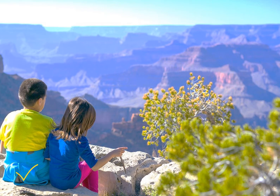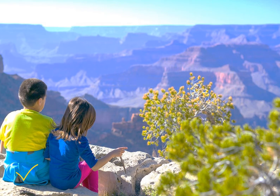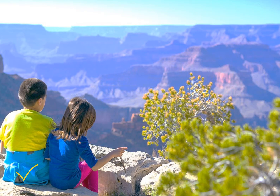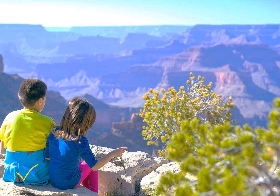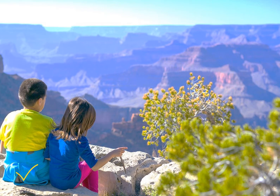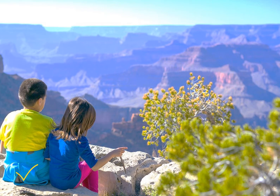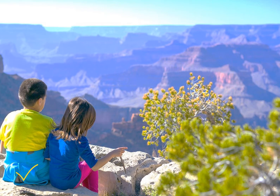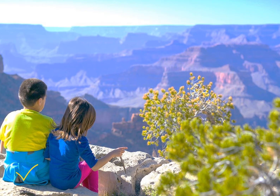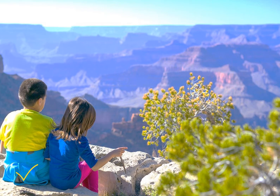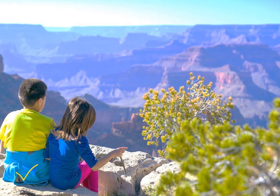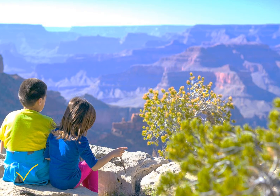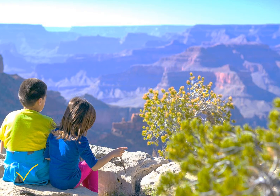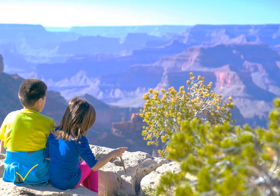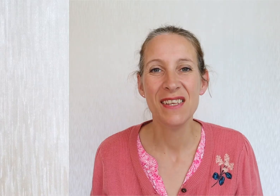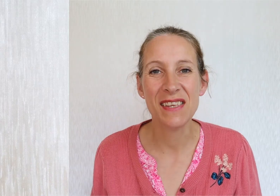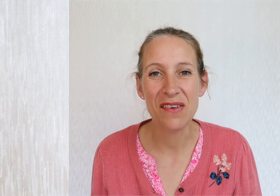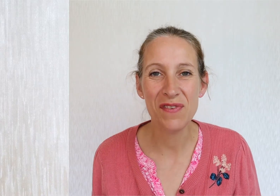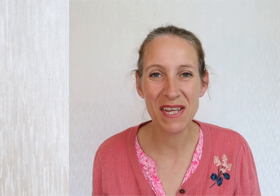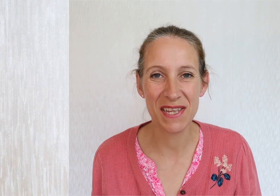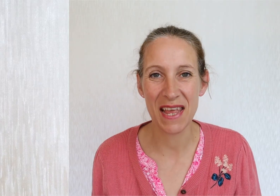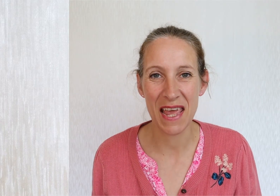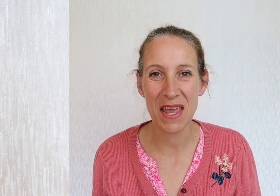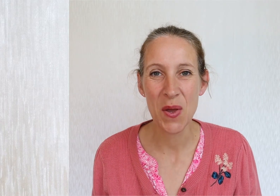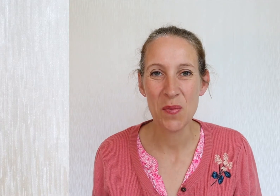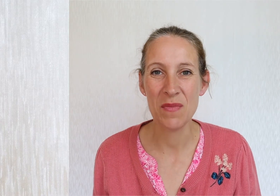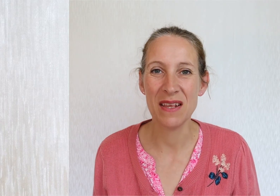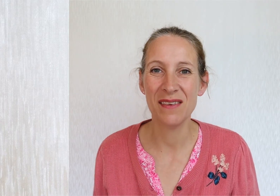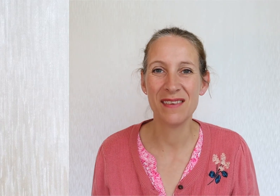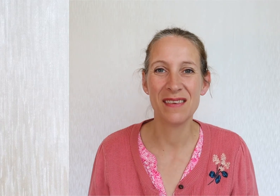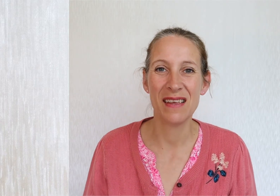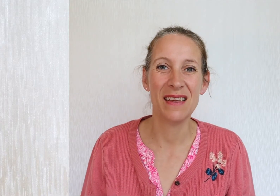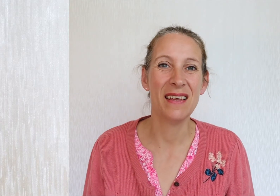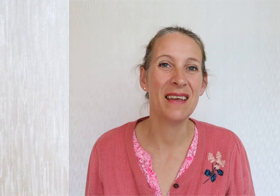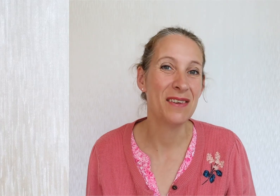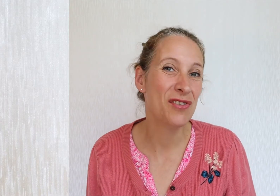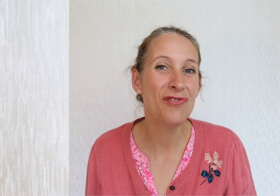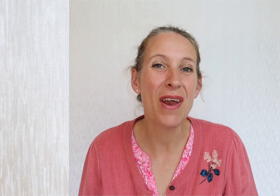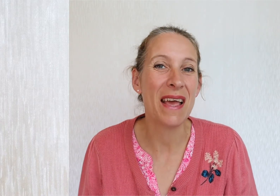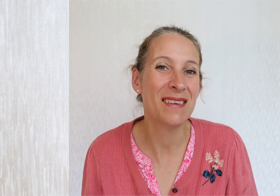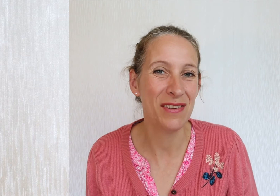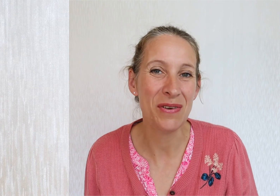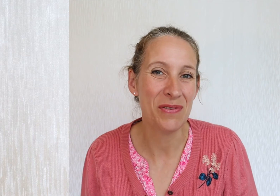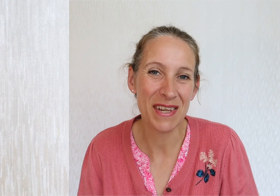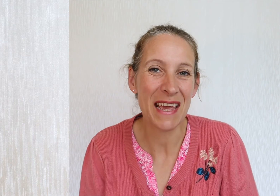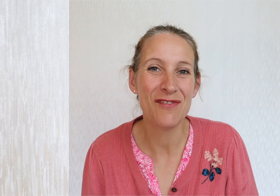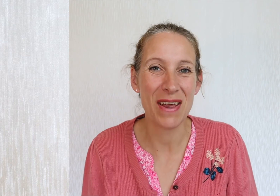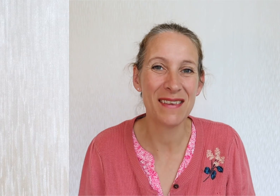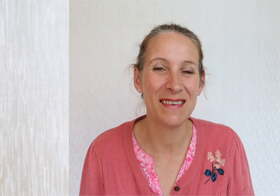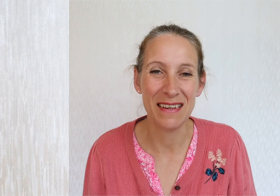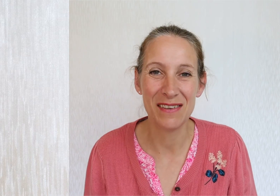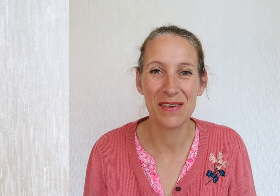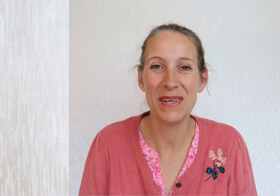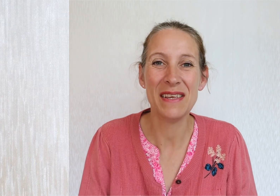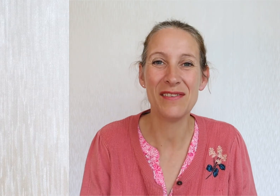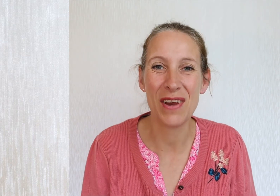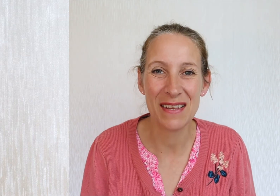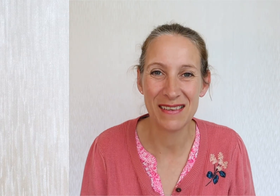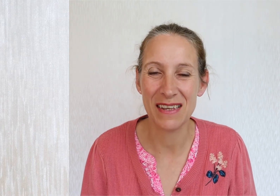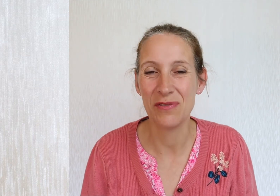azul. Remember, se viste means to dress, you know, to get dressed in. So he's dressed in or